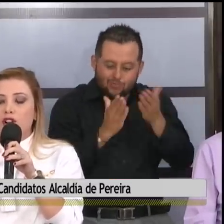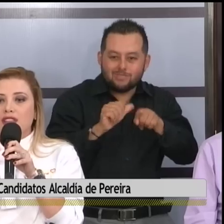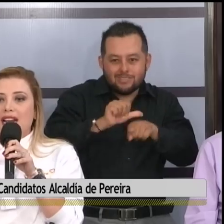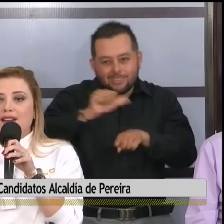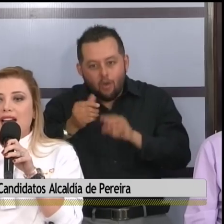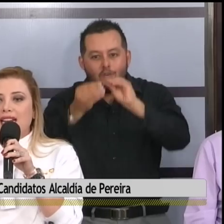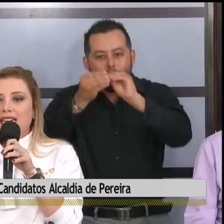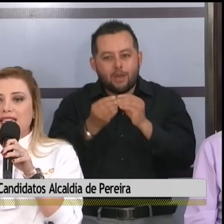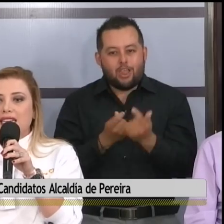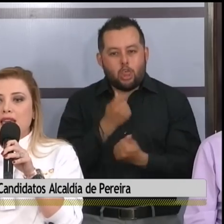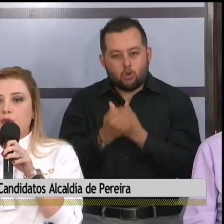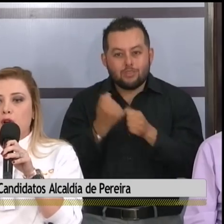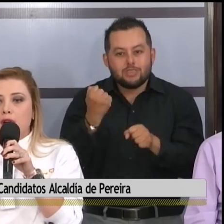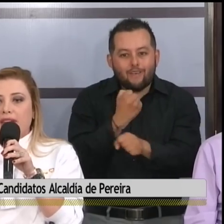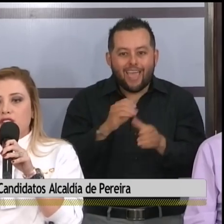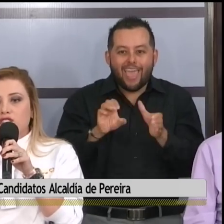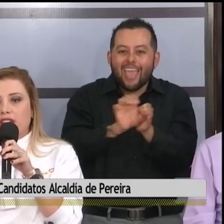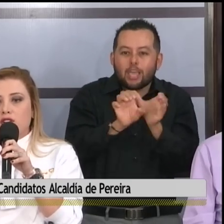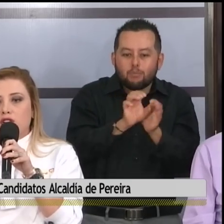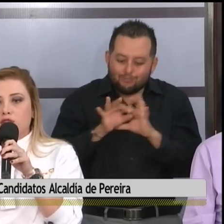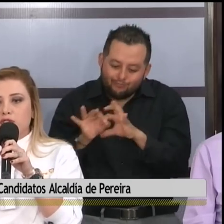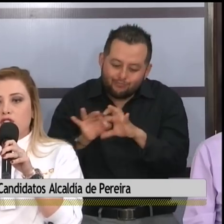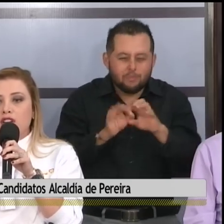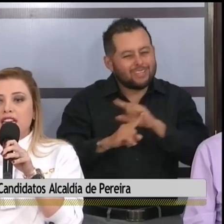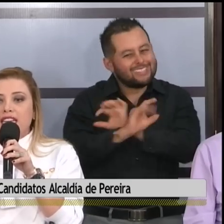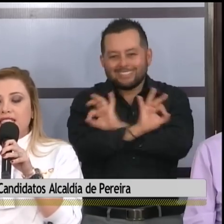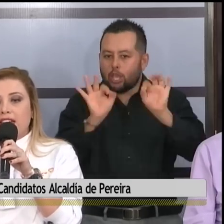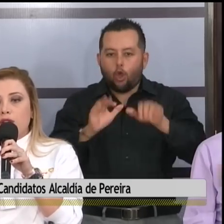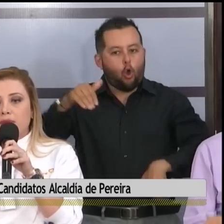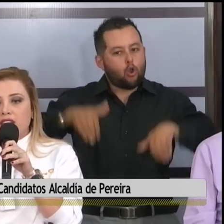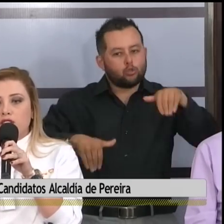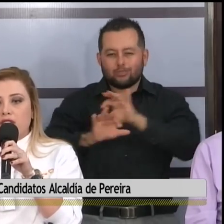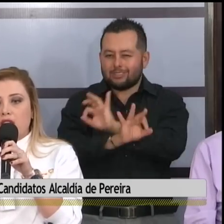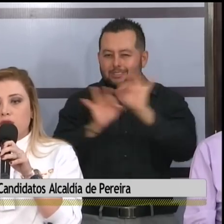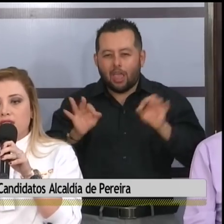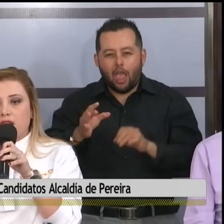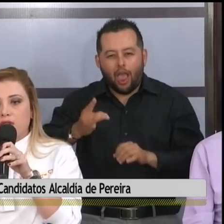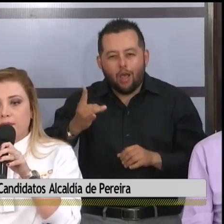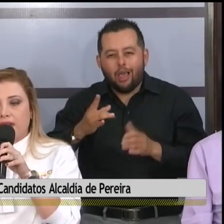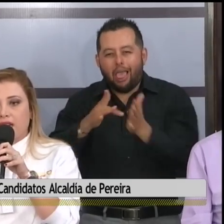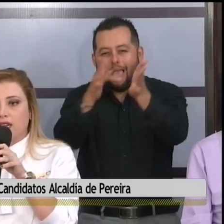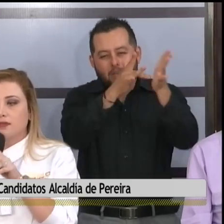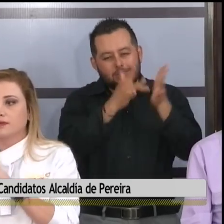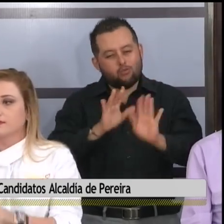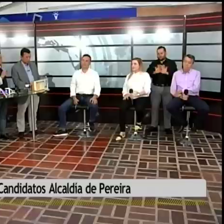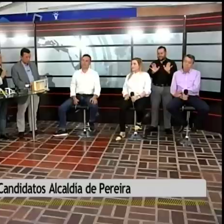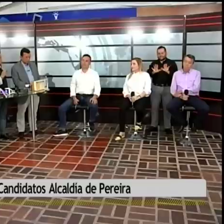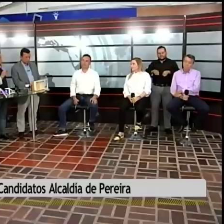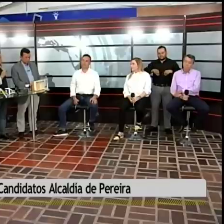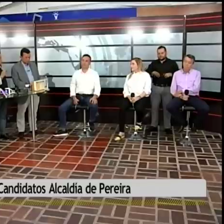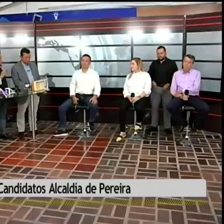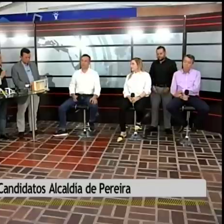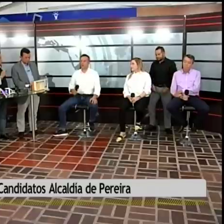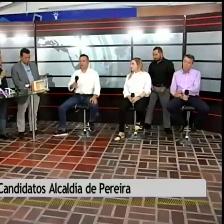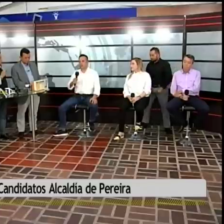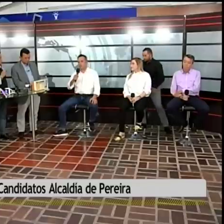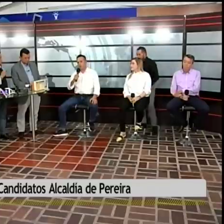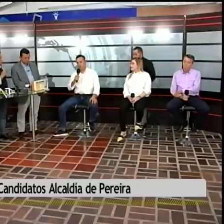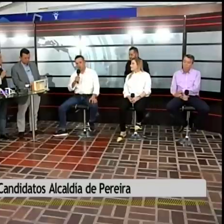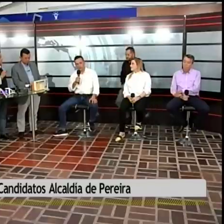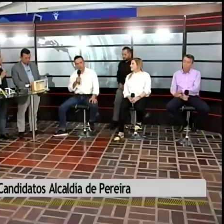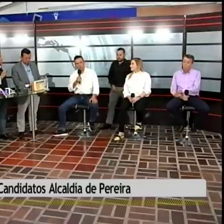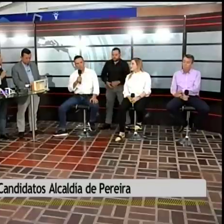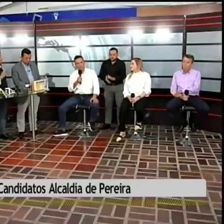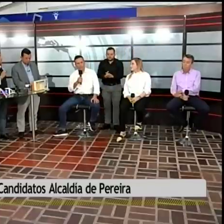negocio, trabajar en equipo, pero cero corrupción y cero empeño de Aguas y Aguas de Pereira. Doctor Mauricio.